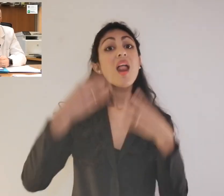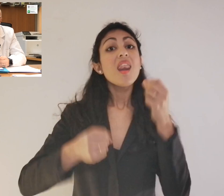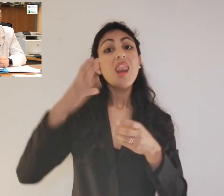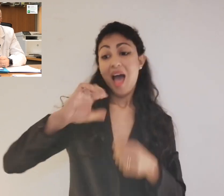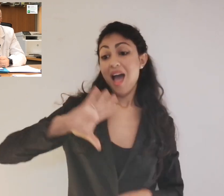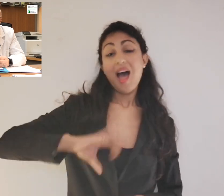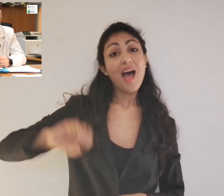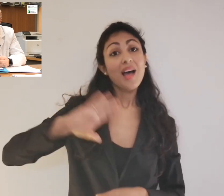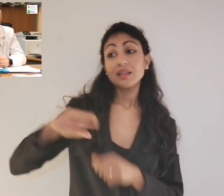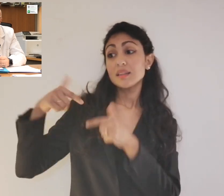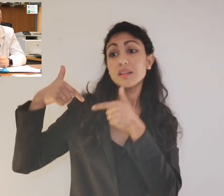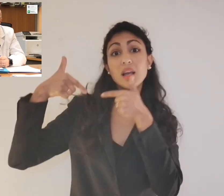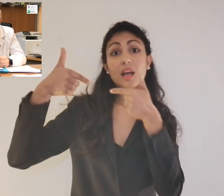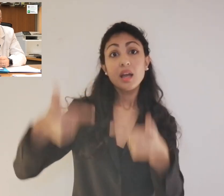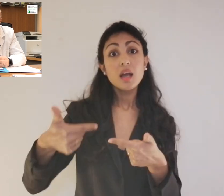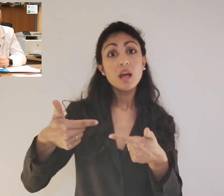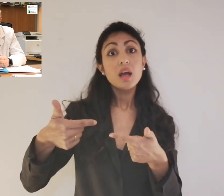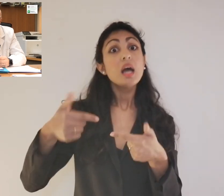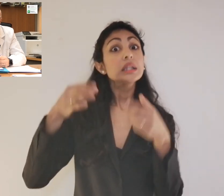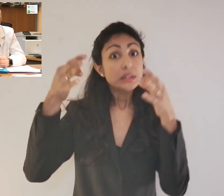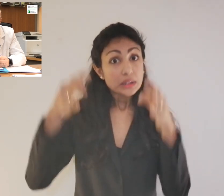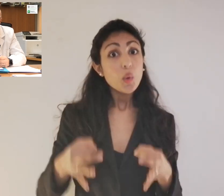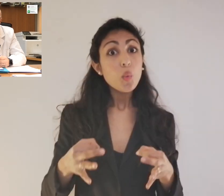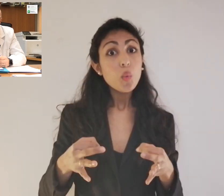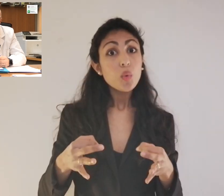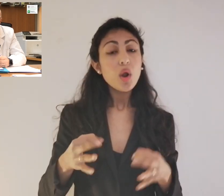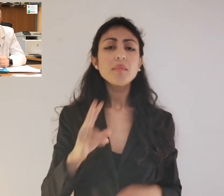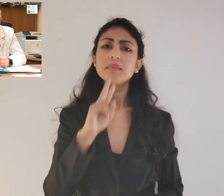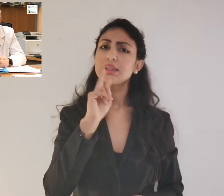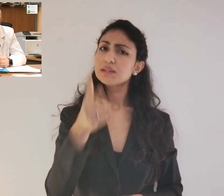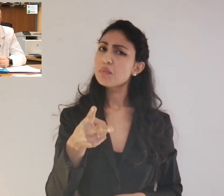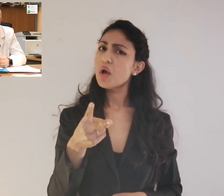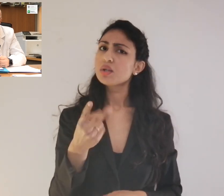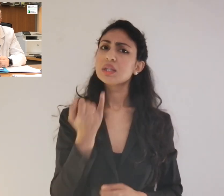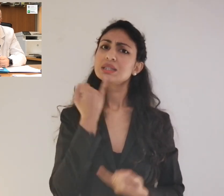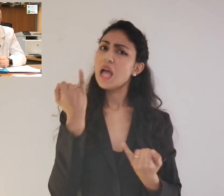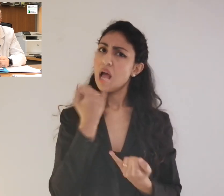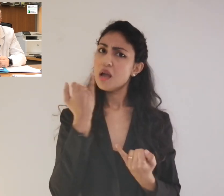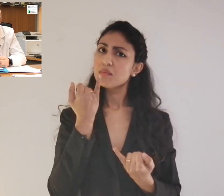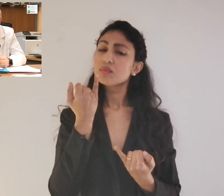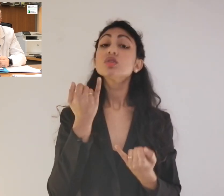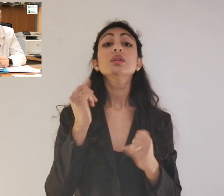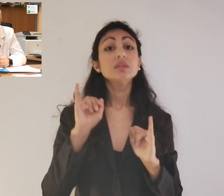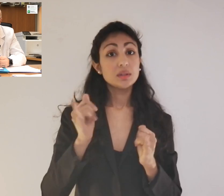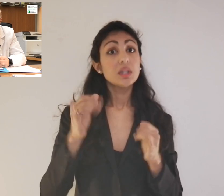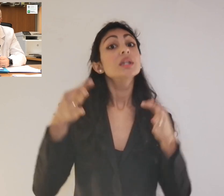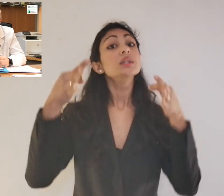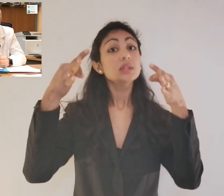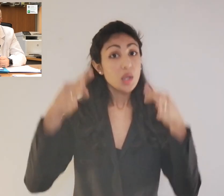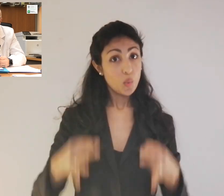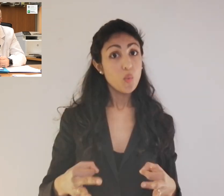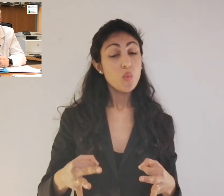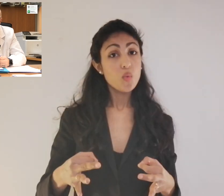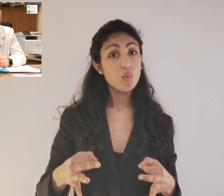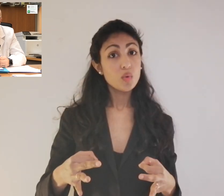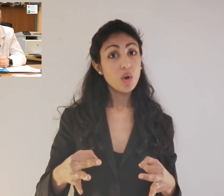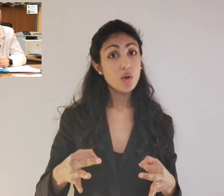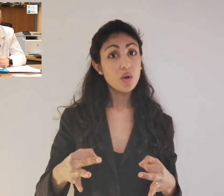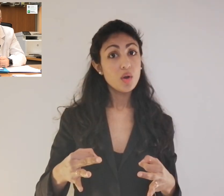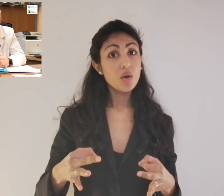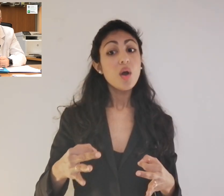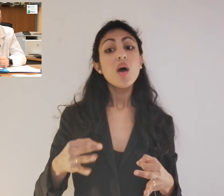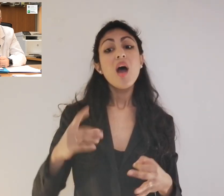Il latte donato è un latte sicuro? La risposta è semplice, anche facile, è un latte molto sicuro perché